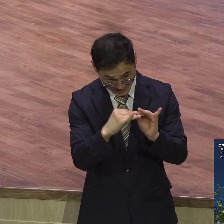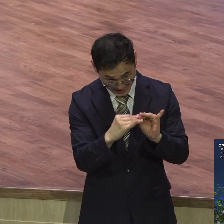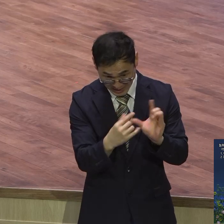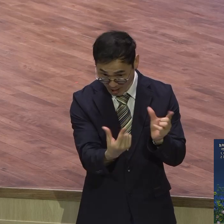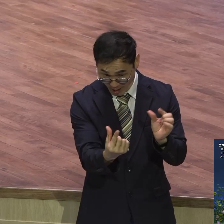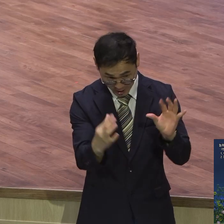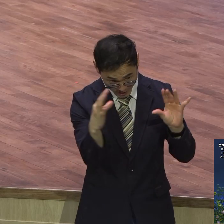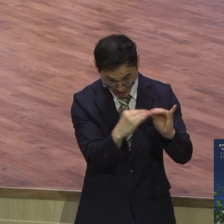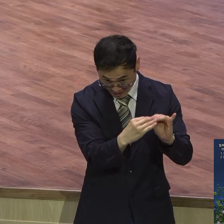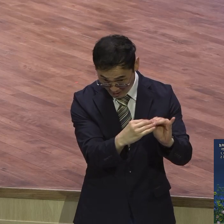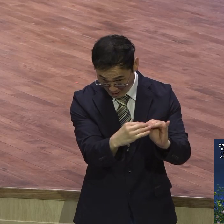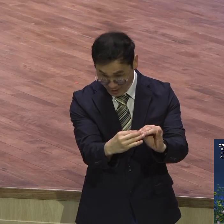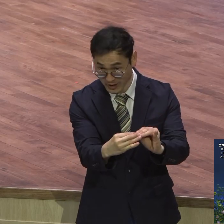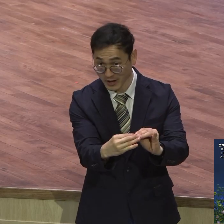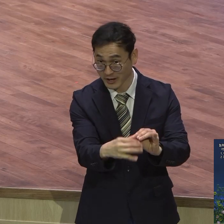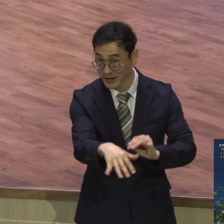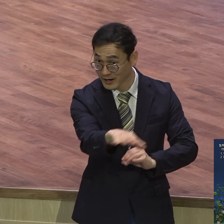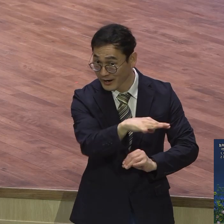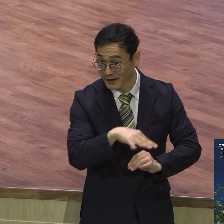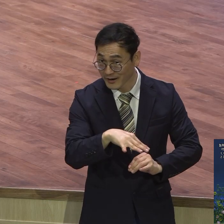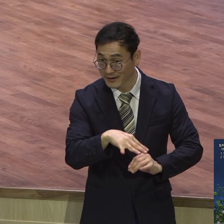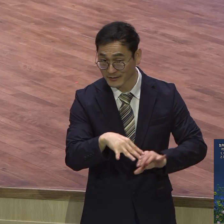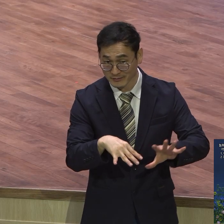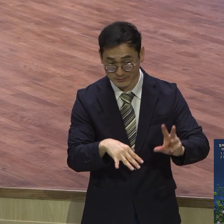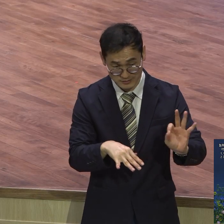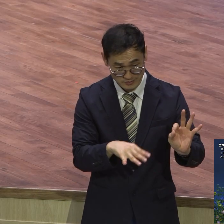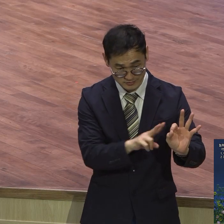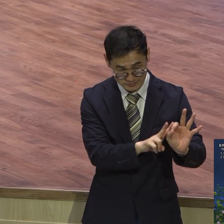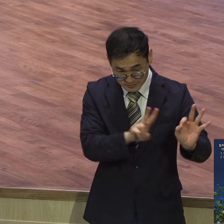믿음을 보고한 두 사람 딱 두 사람